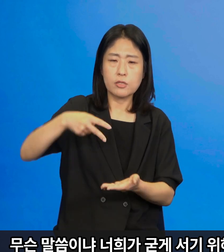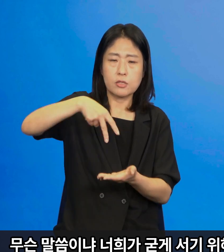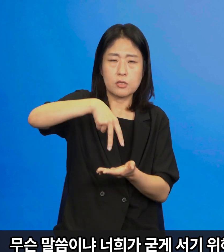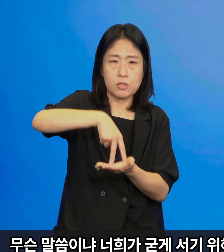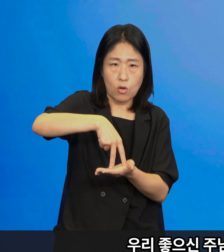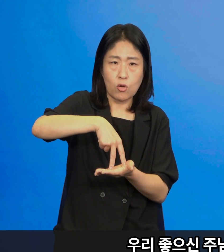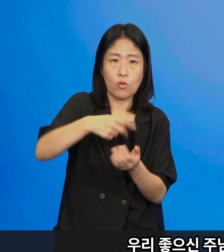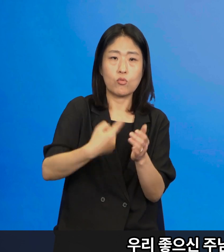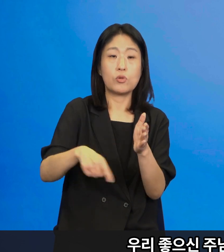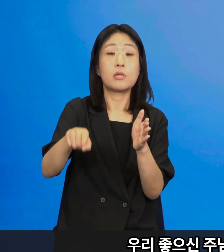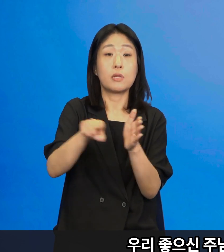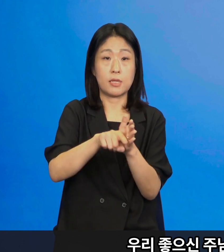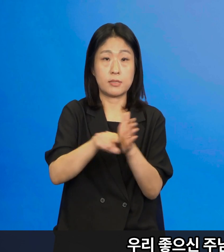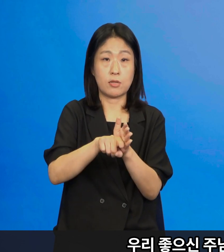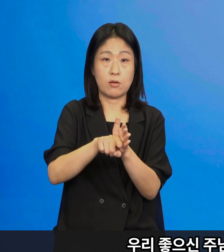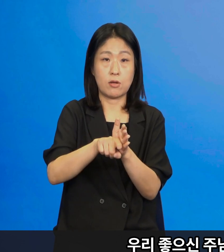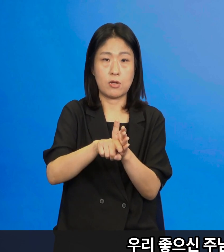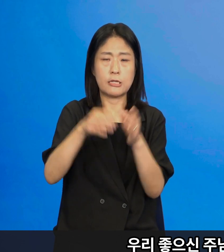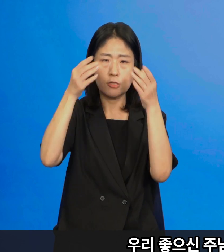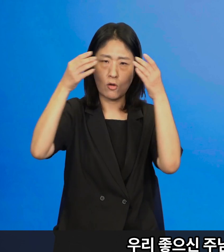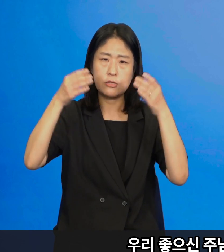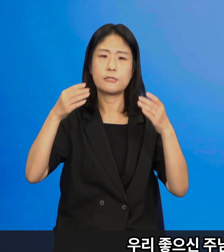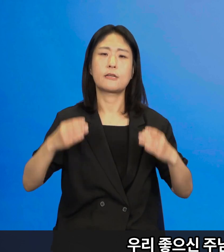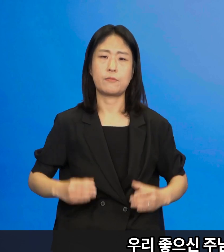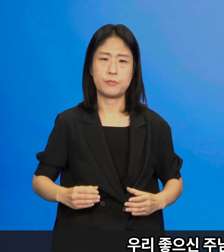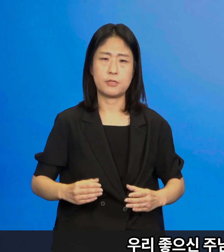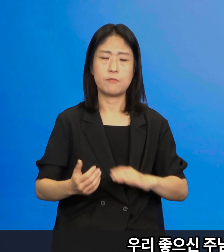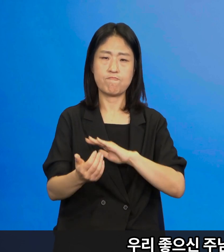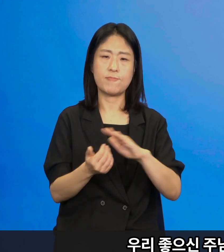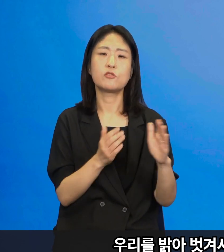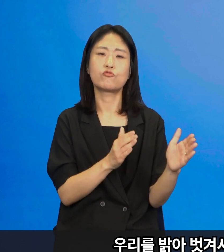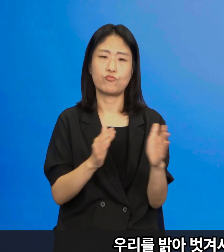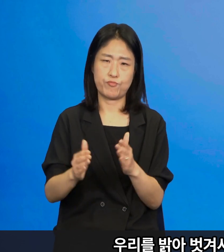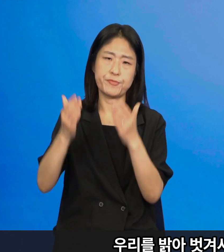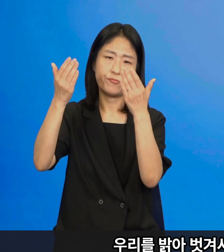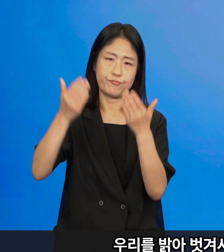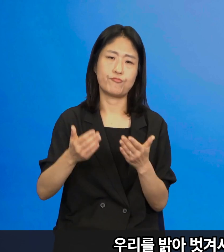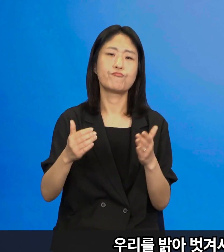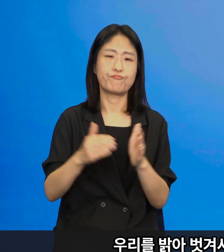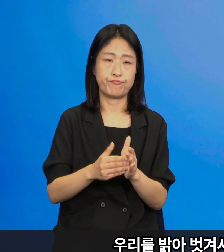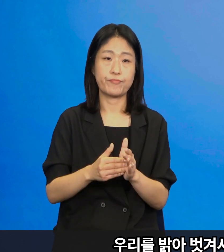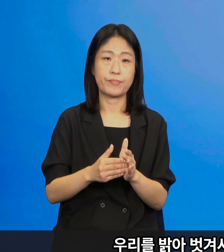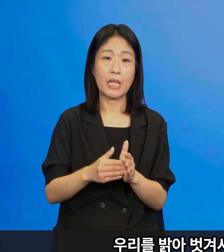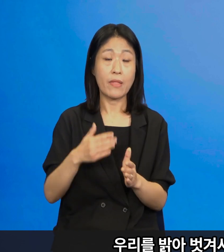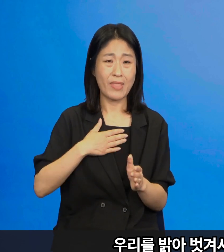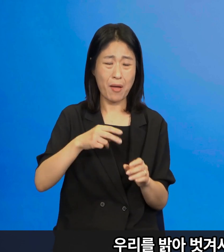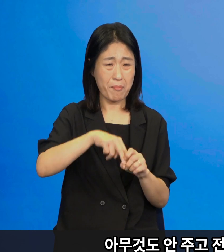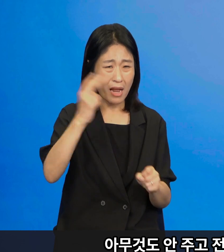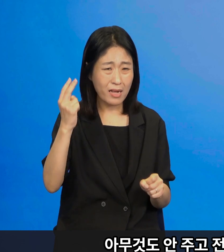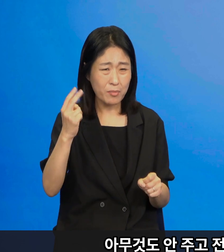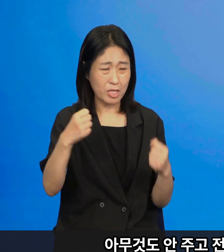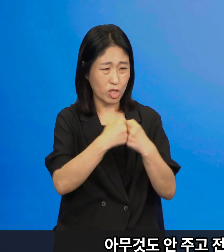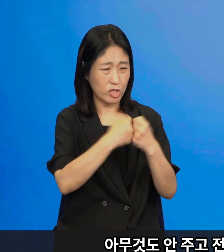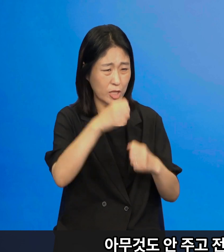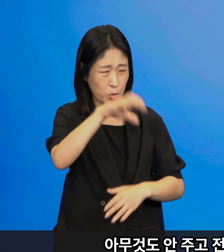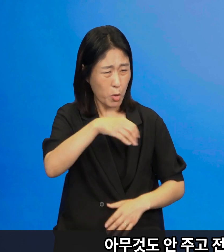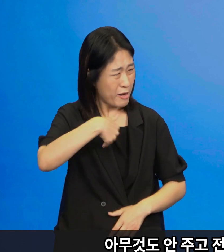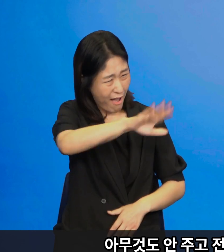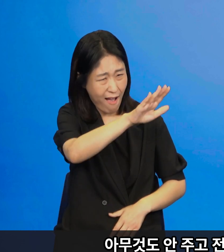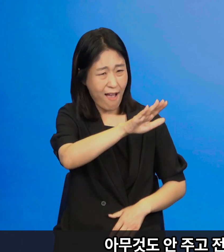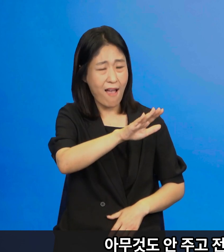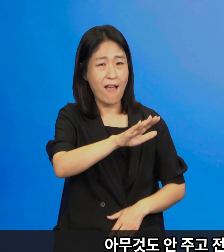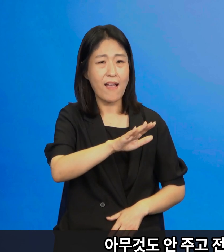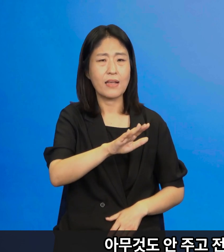거예요. 우리 좋으신 주님은 영적 전쟁할 때에 우리를 발가벗겨서 전쟁터로 내보내시고 아무것도 안 주고